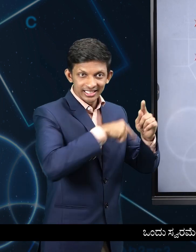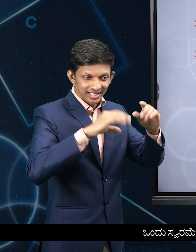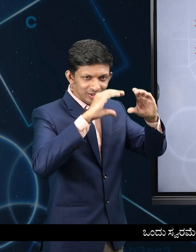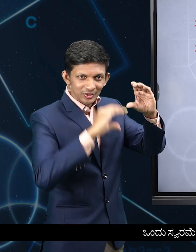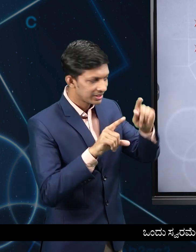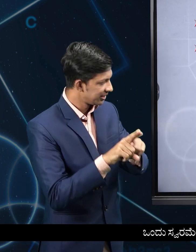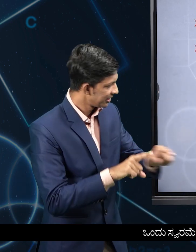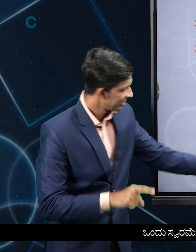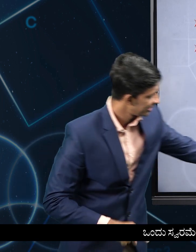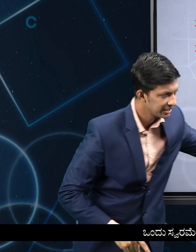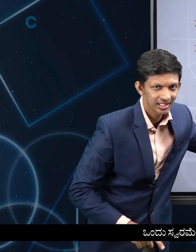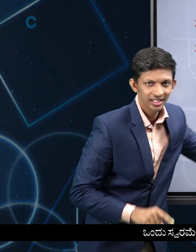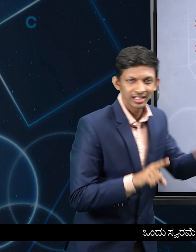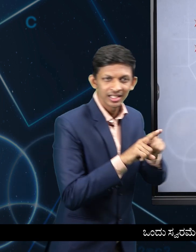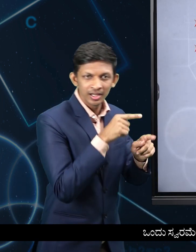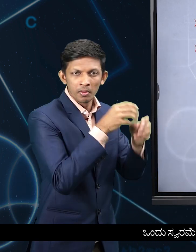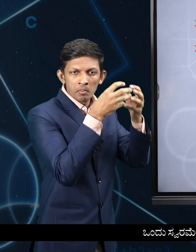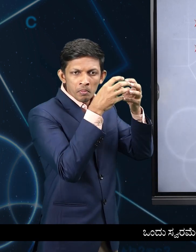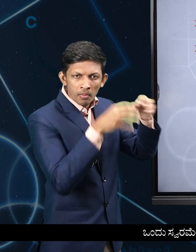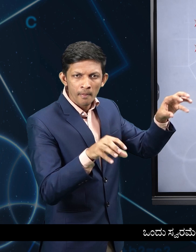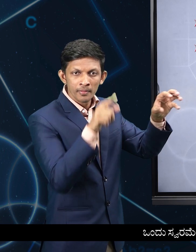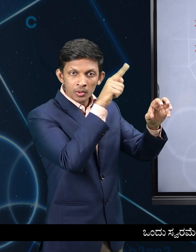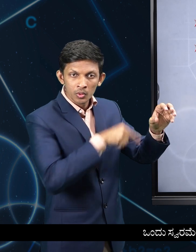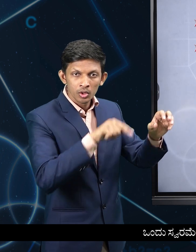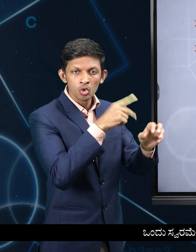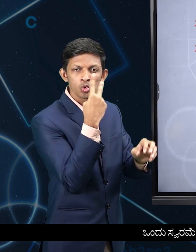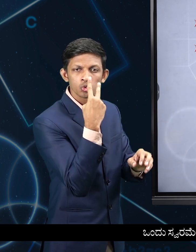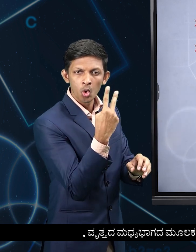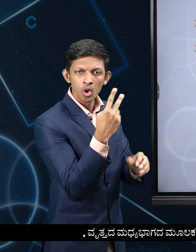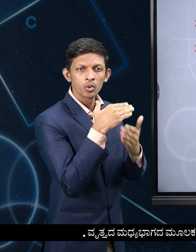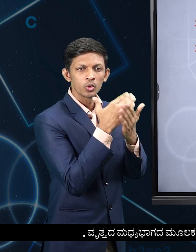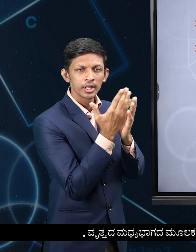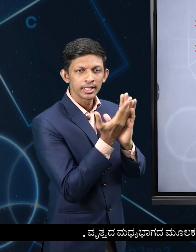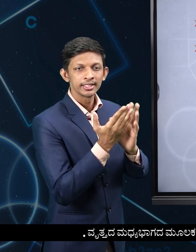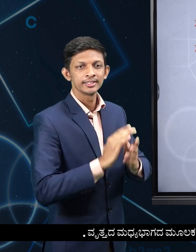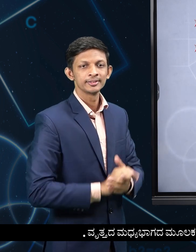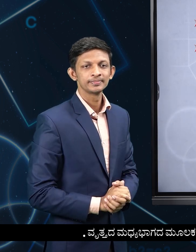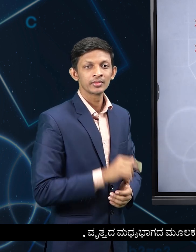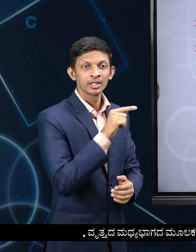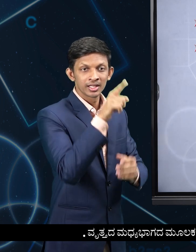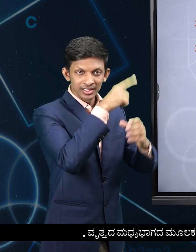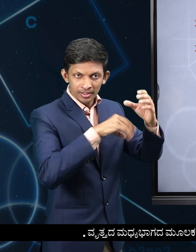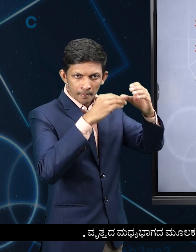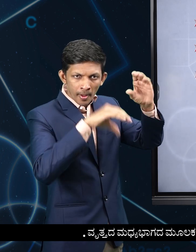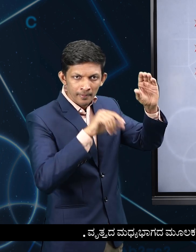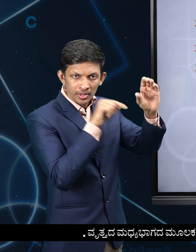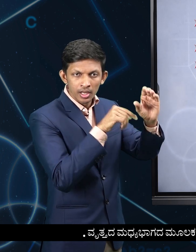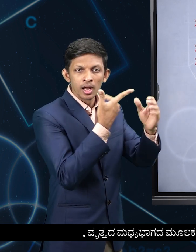ಒಂದು ಸ್ವರಮೇಳವು ವೃತ್ತವನ್ನು ಎರಡು ಭಾಗಗಳಾಗಿ ವಿಭಜಿಸುತ್ತದೆ. ವೃತ್ತದ ಮಧ್ಯಭಾಗದ ಮೂಲಕ ಹಾದು ಹೋಗುವ